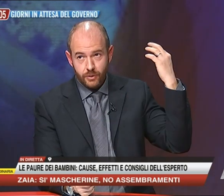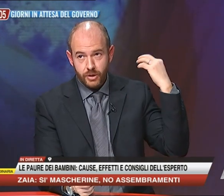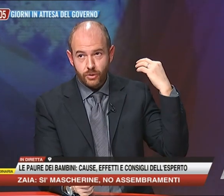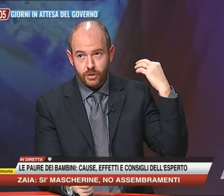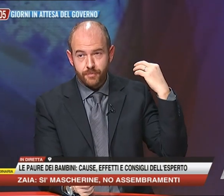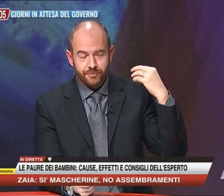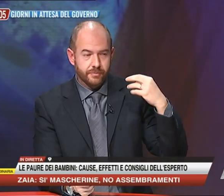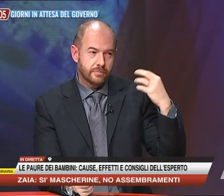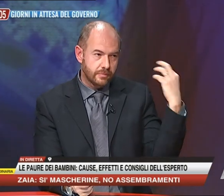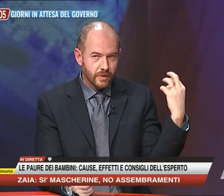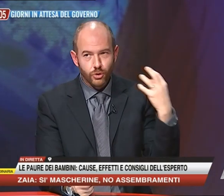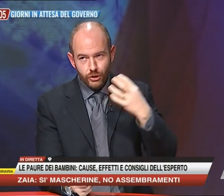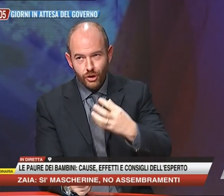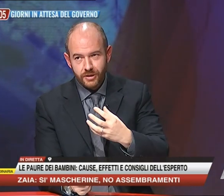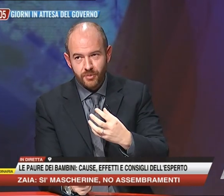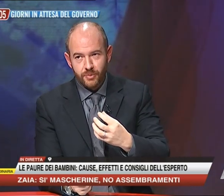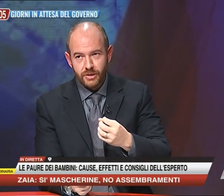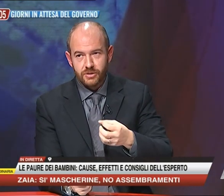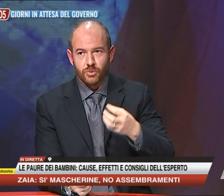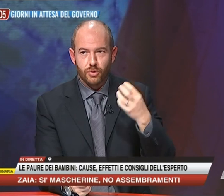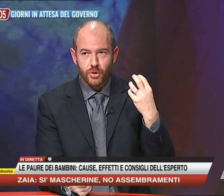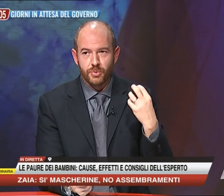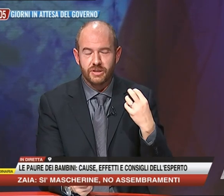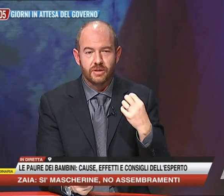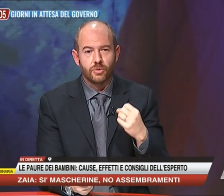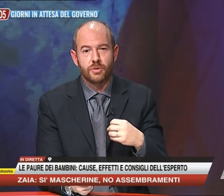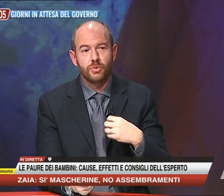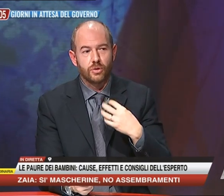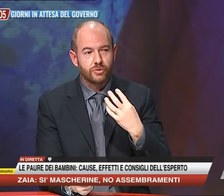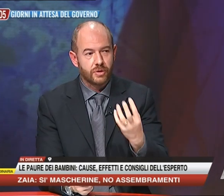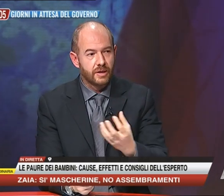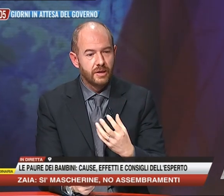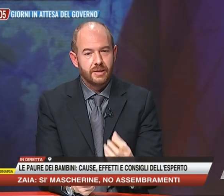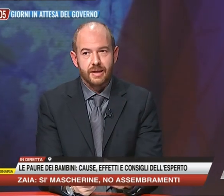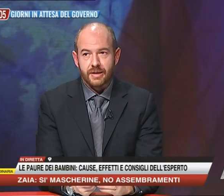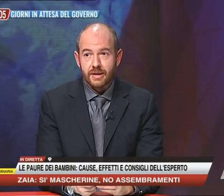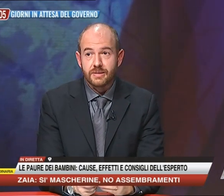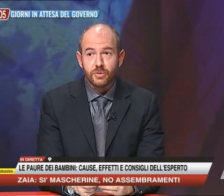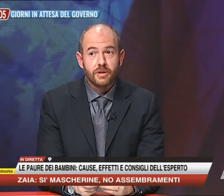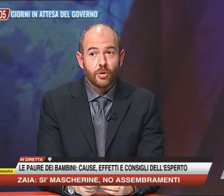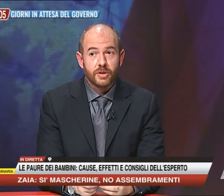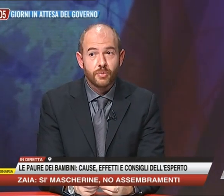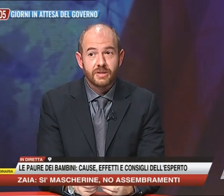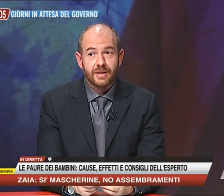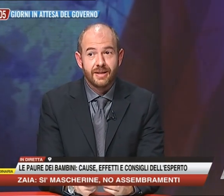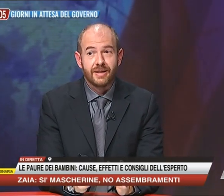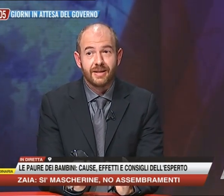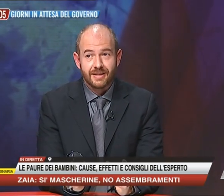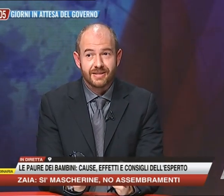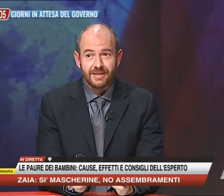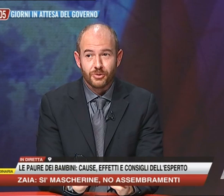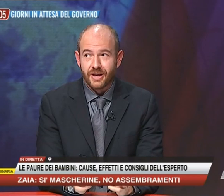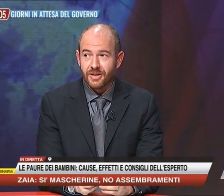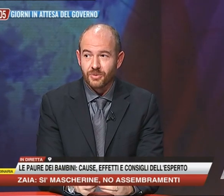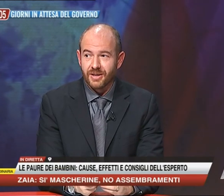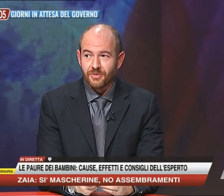figli, quindi con i nonni del bambino, diciamo, con i propri genitori, piuttosto che della relazione di coppia di per sé, che